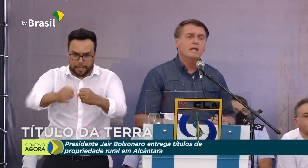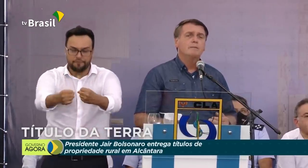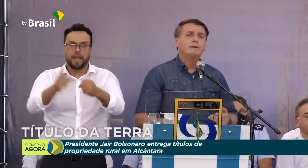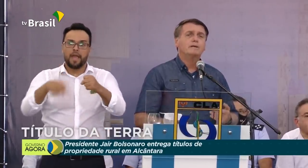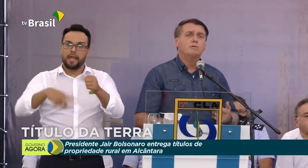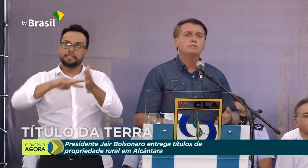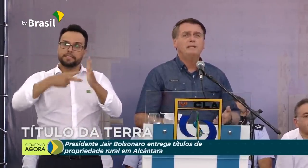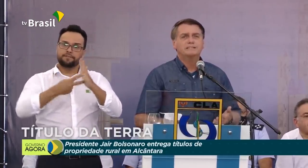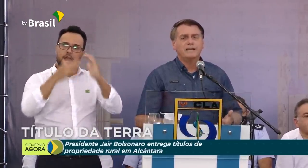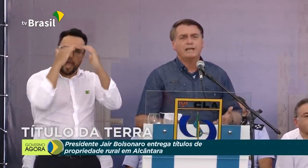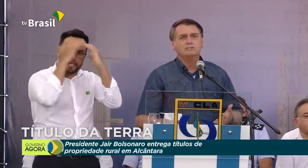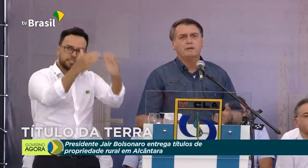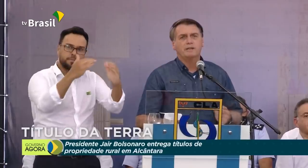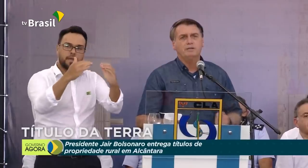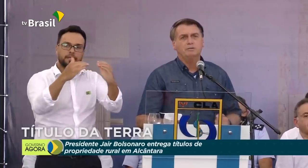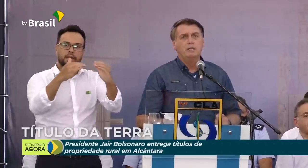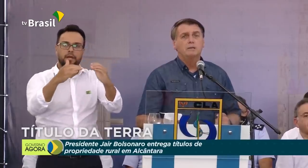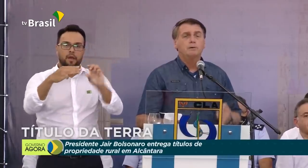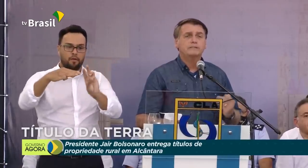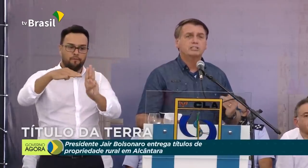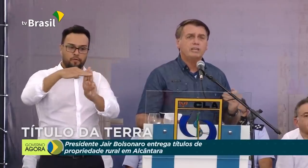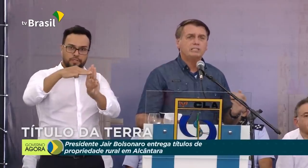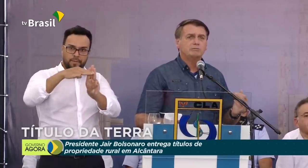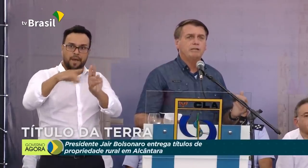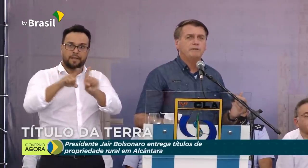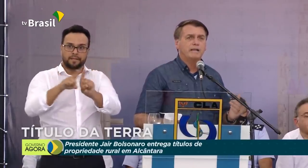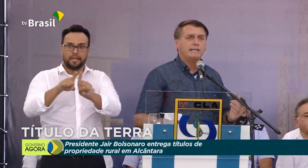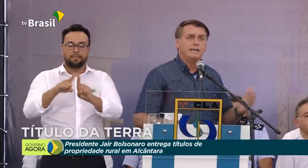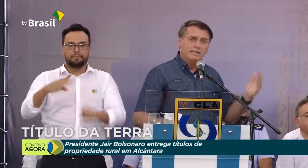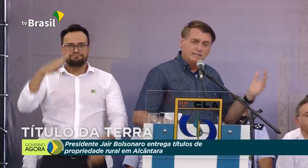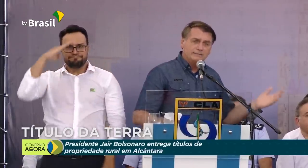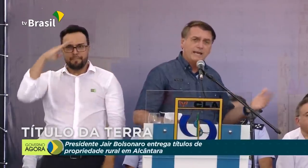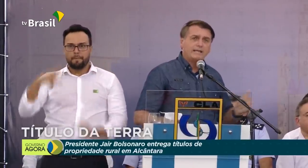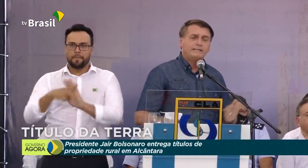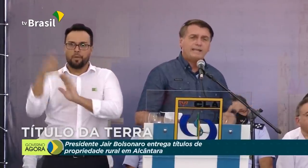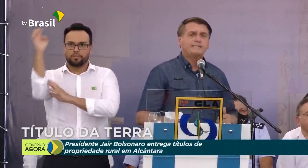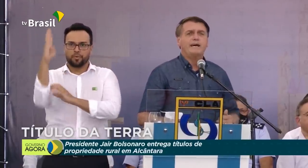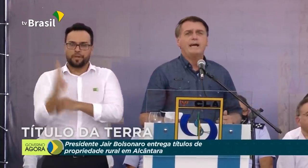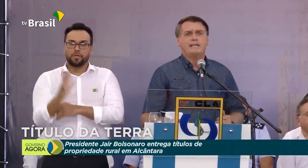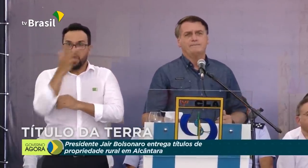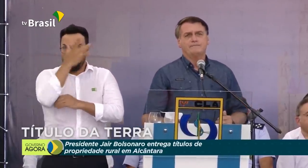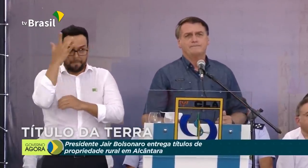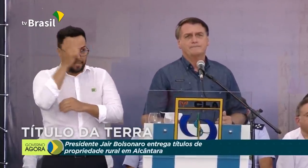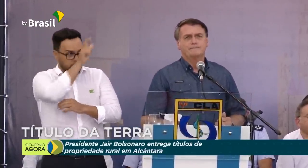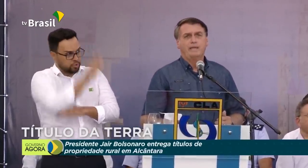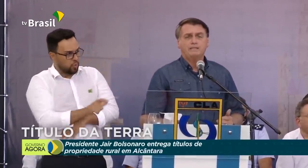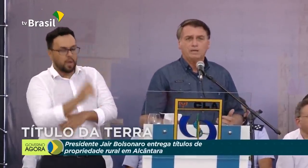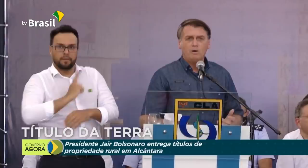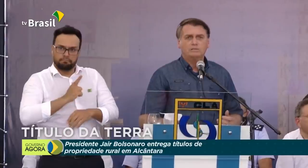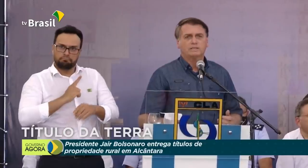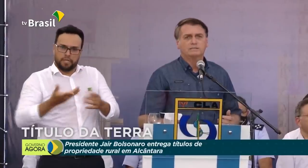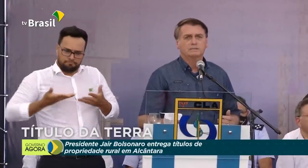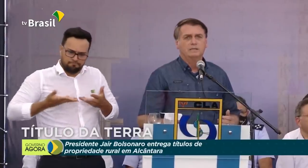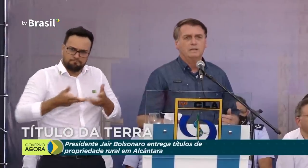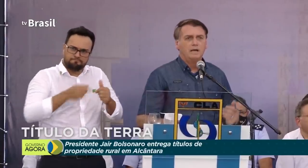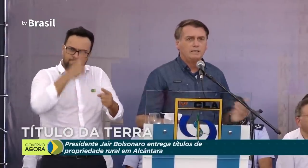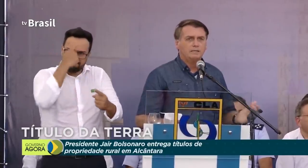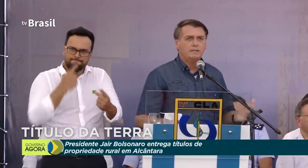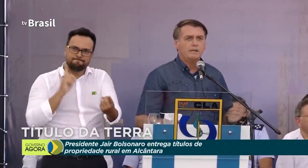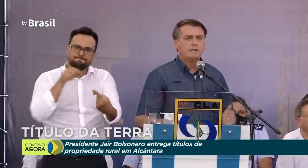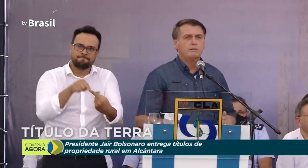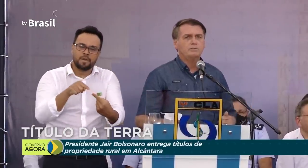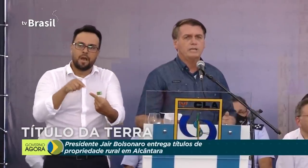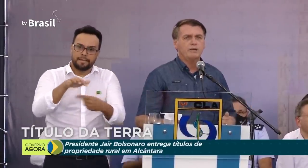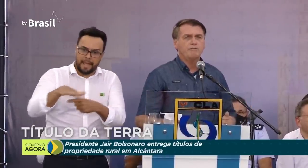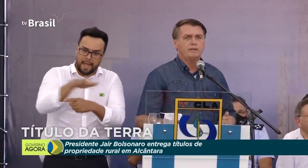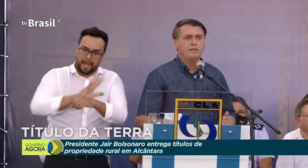Armadas, para com os militares do Brasil, botar gente qualificada nesta área, entre outras.